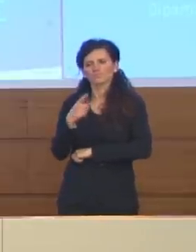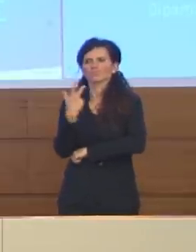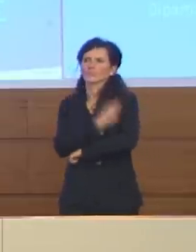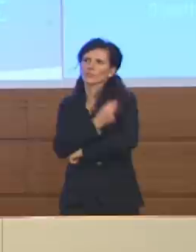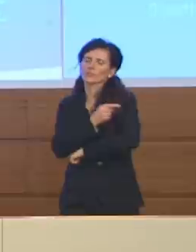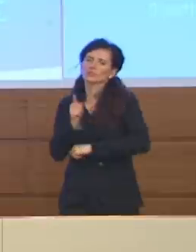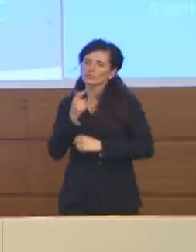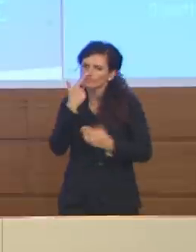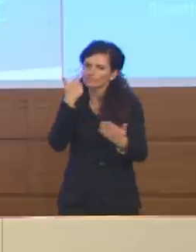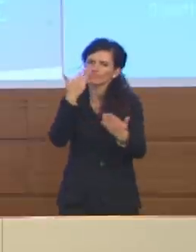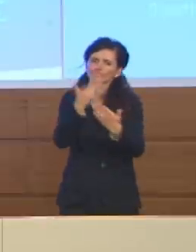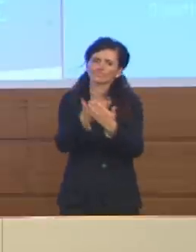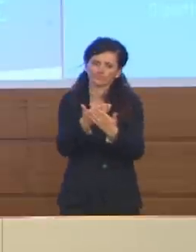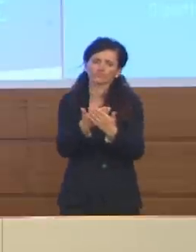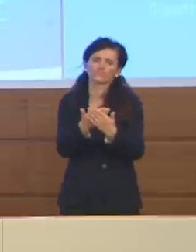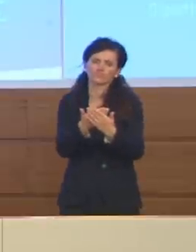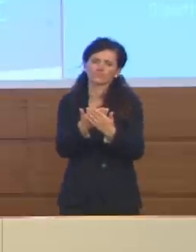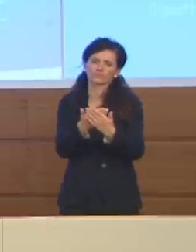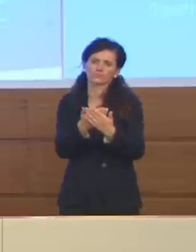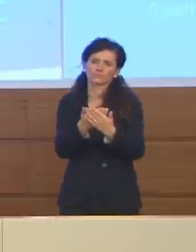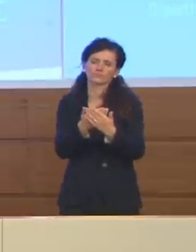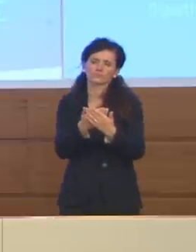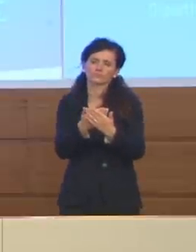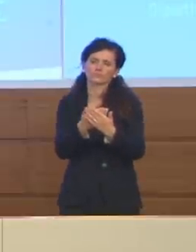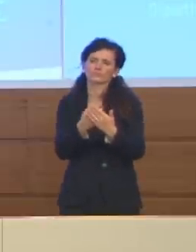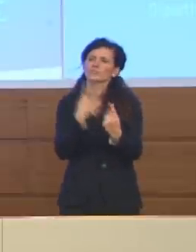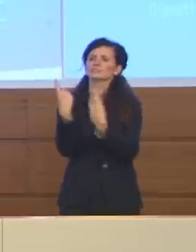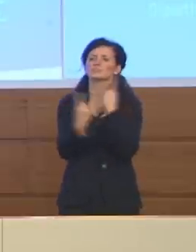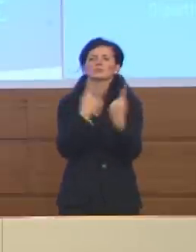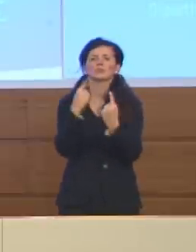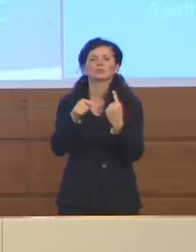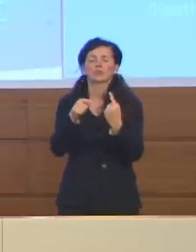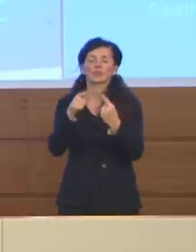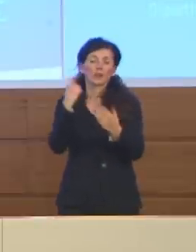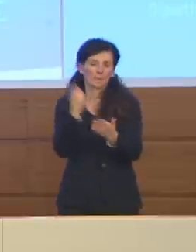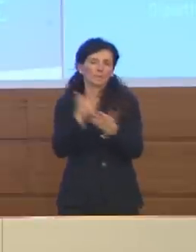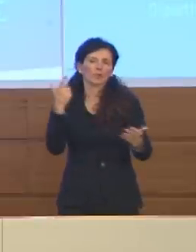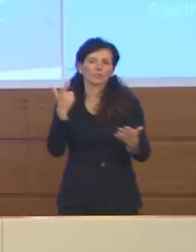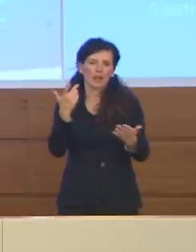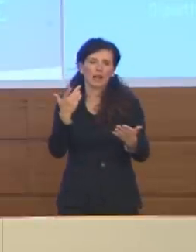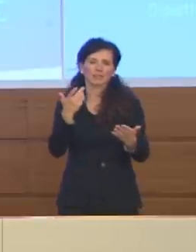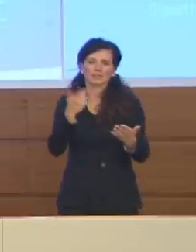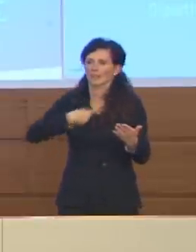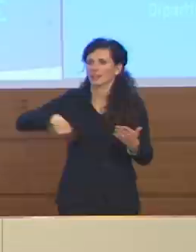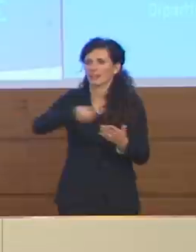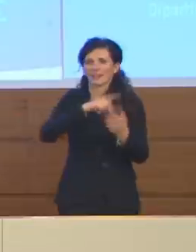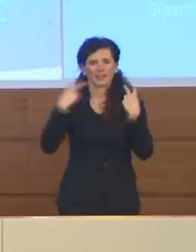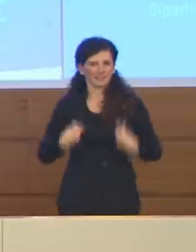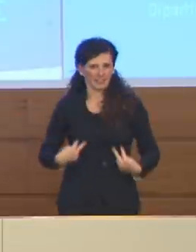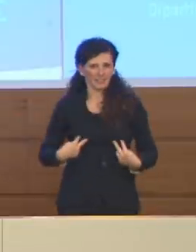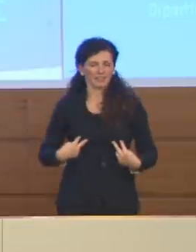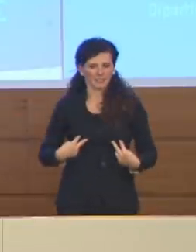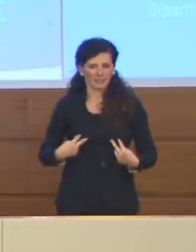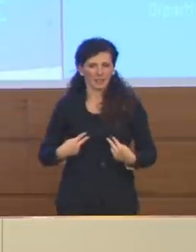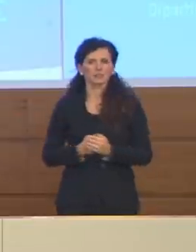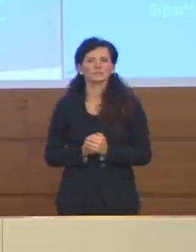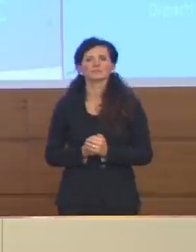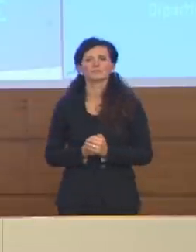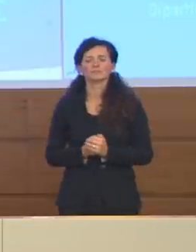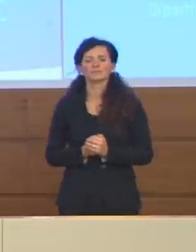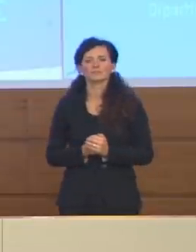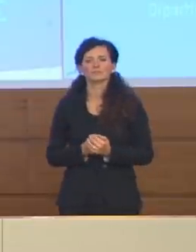domanda assolutamente fondamentale cioè a dire che analogamente a quanto